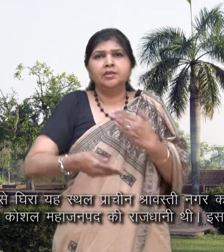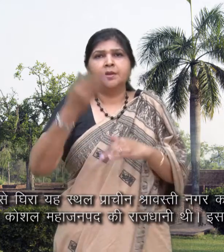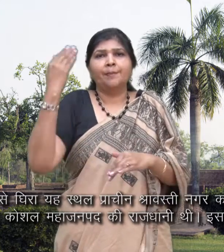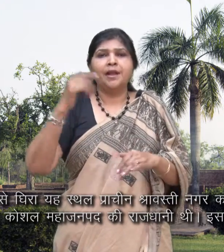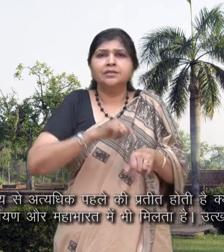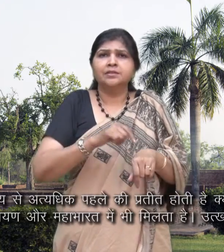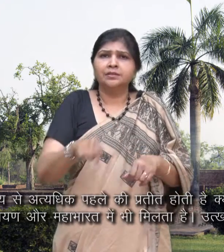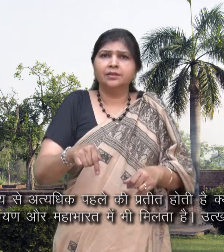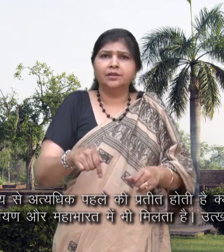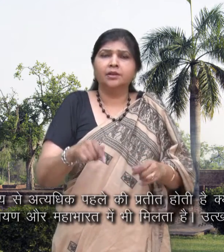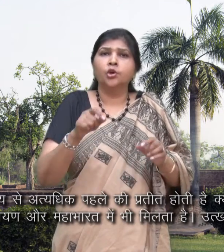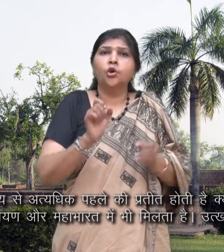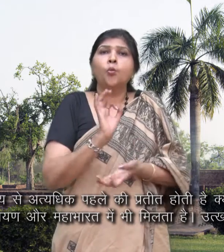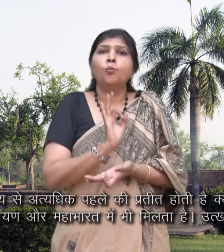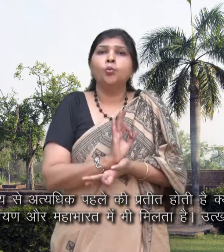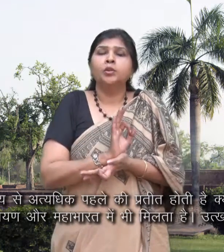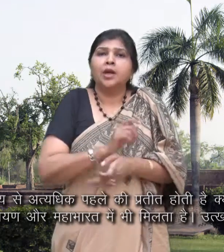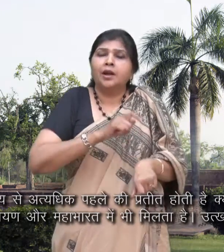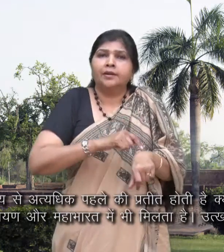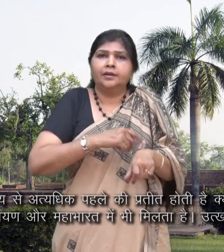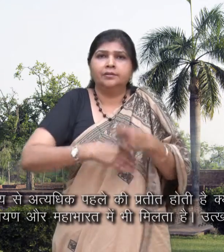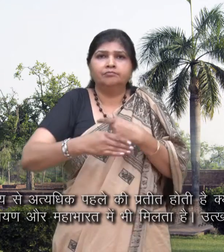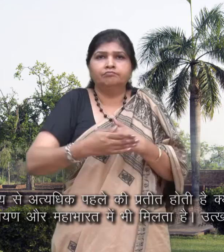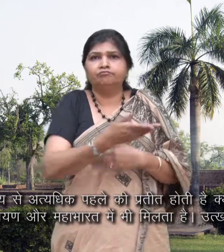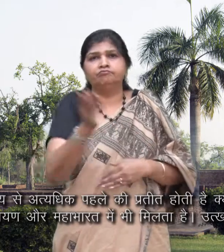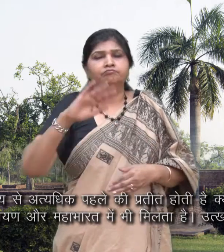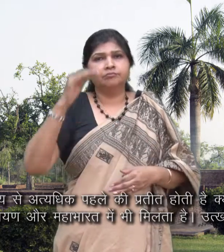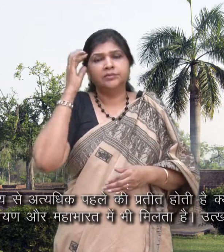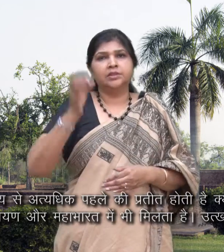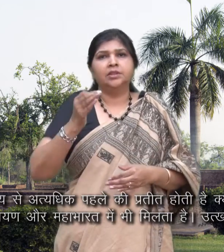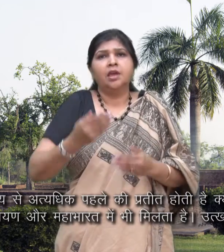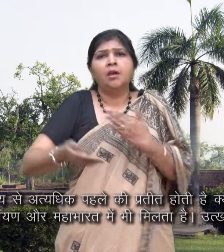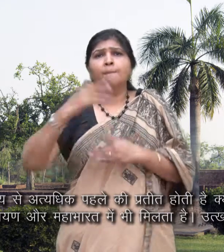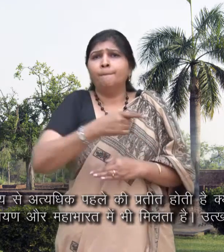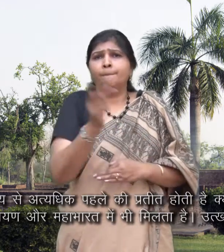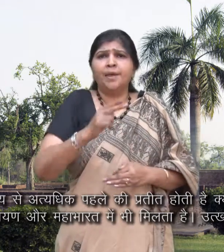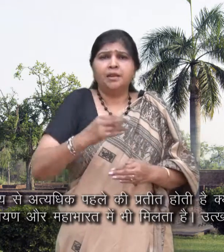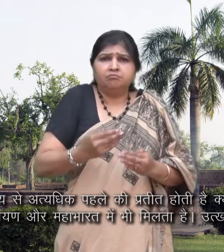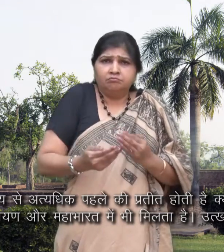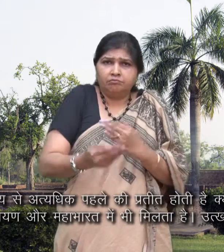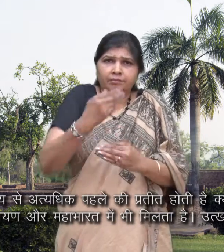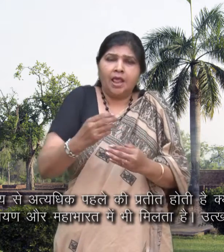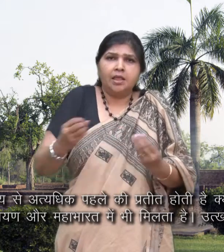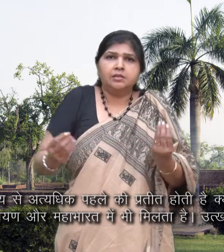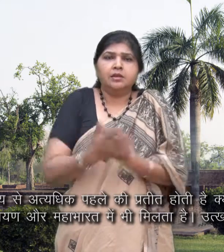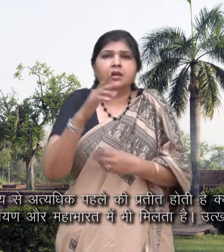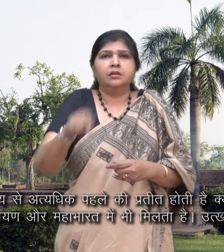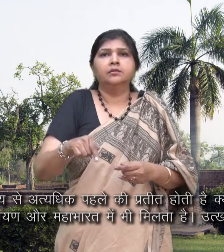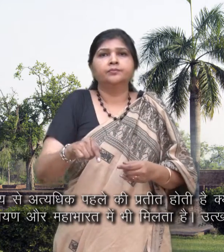इसकी प्राचीनता बुद्ध के समय से अत्यधिक पहले की प्रतीत होती है, क्योंकि इसका उल्लेख रामायण और महाभारत